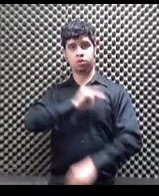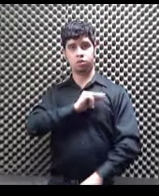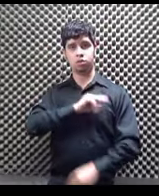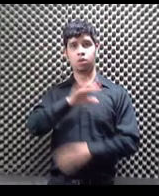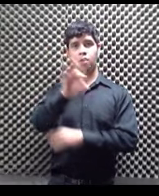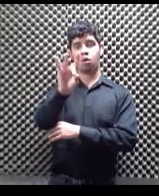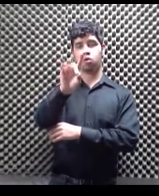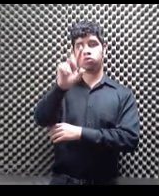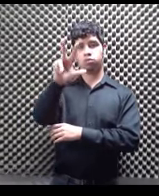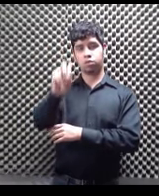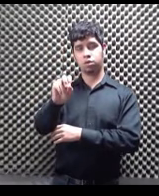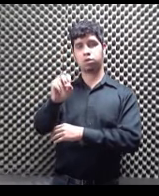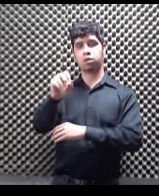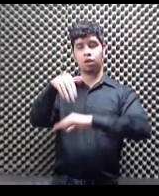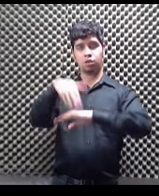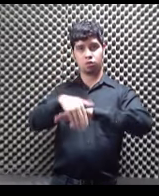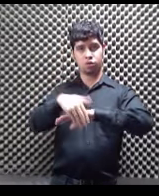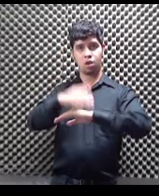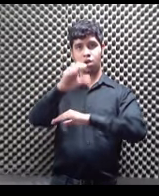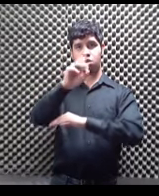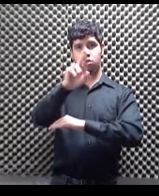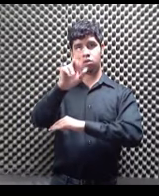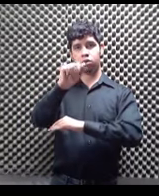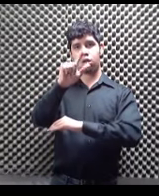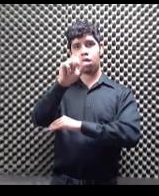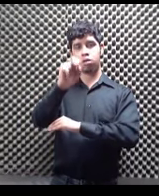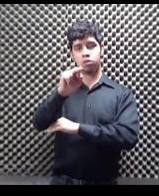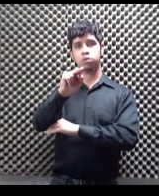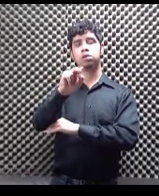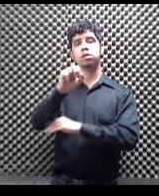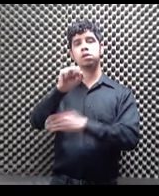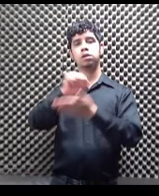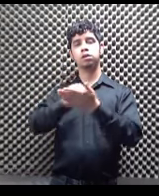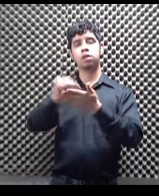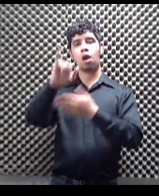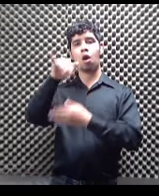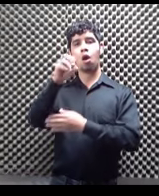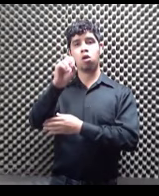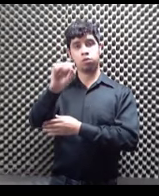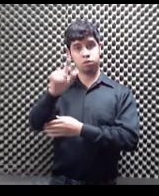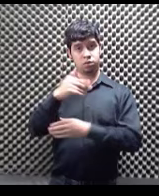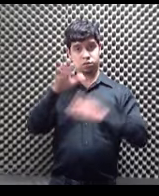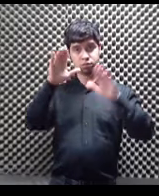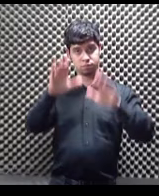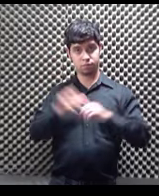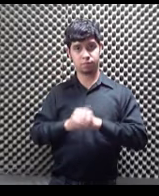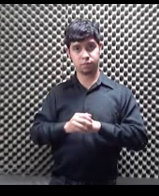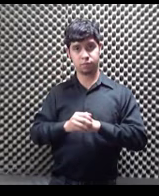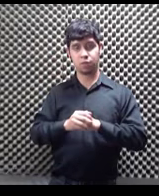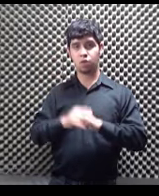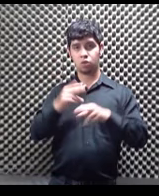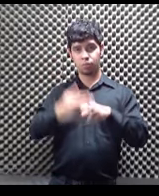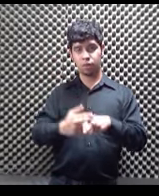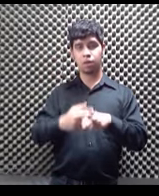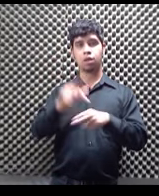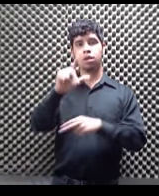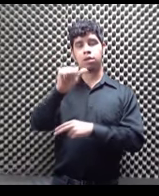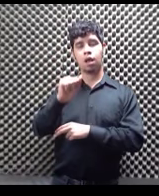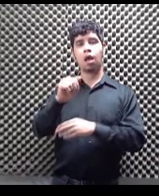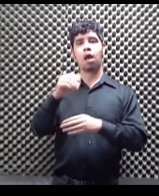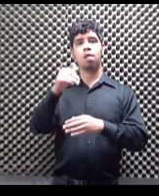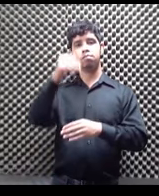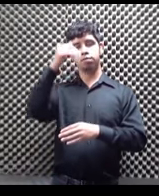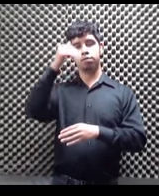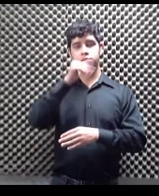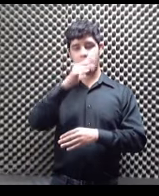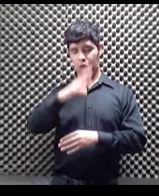de la noche, en el Corralón de San José. ¿Llegué allí? Eso, definitivo, eso tiene que ir. Vamos, sí, allá. Sí. La dama duende. Y mira